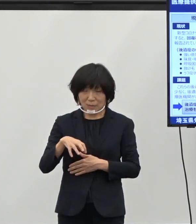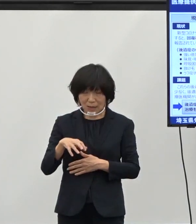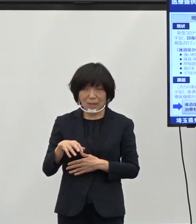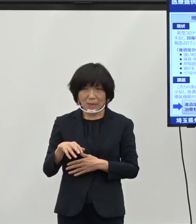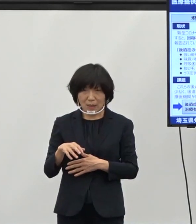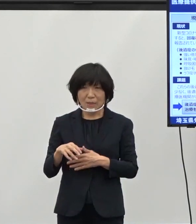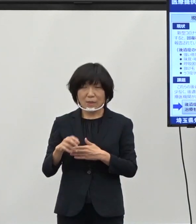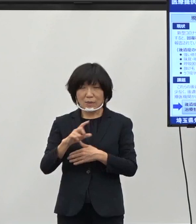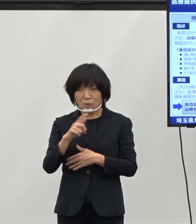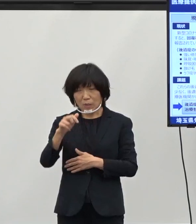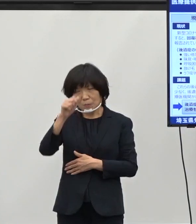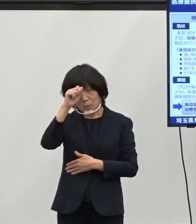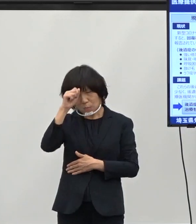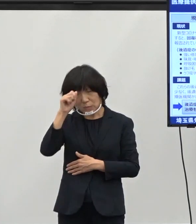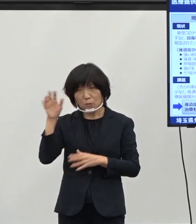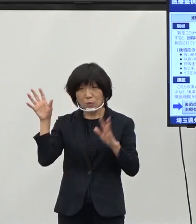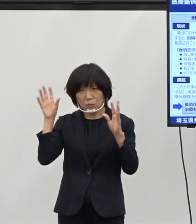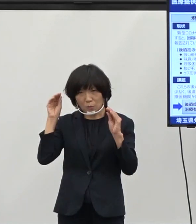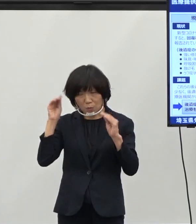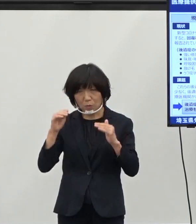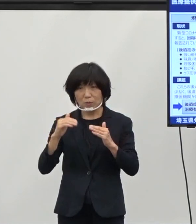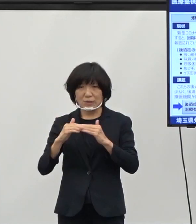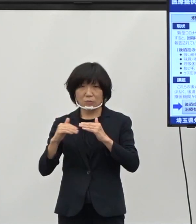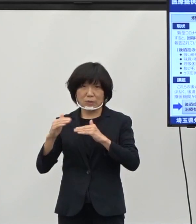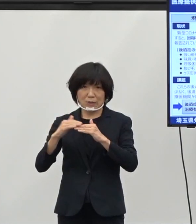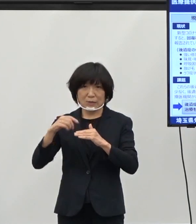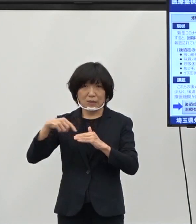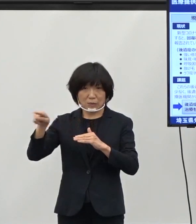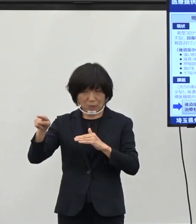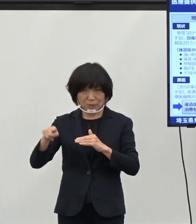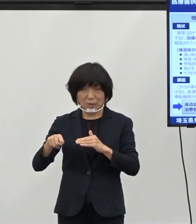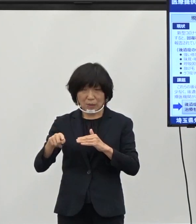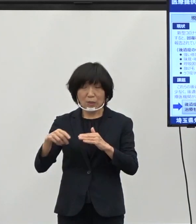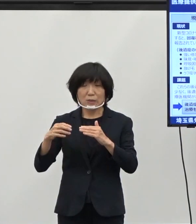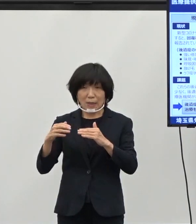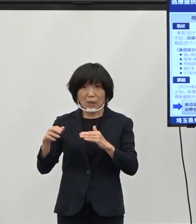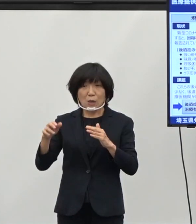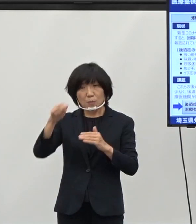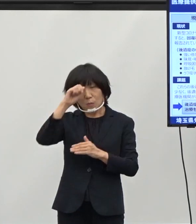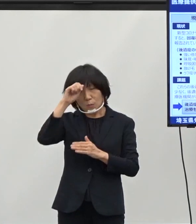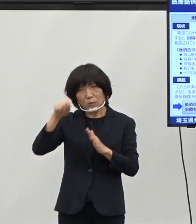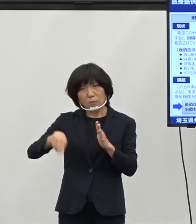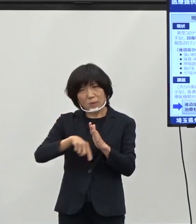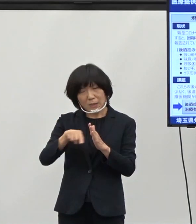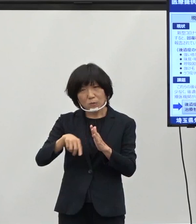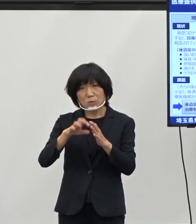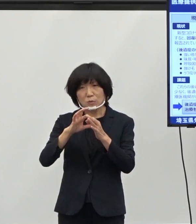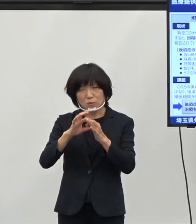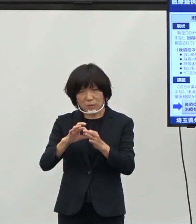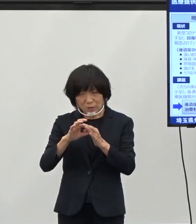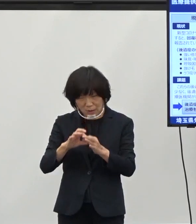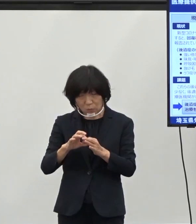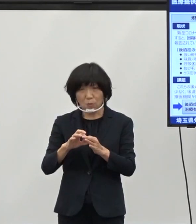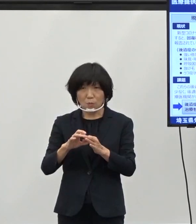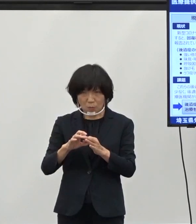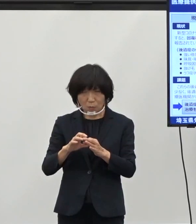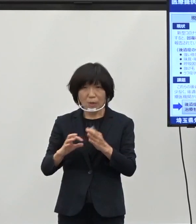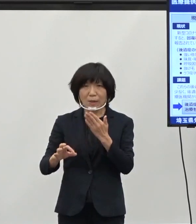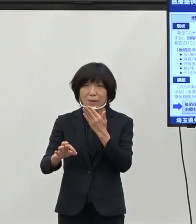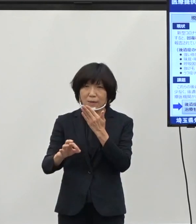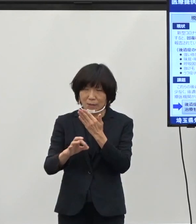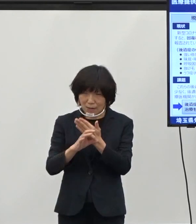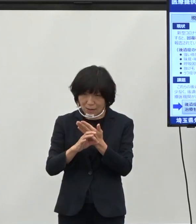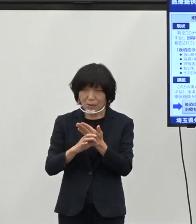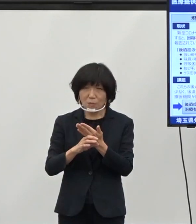には、この診療の指針となる症例集を作成をしていただき、多くの医療機関